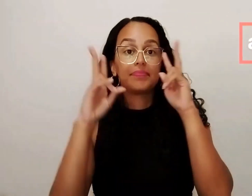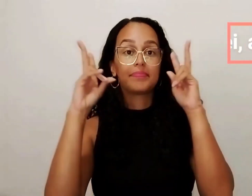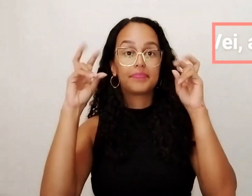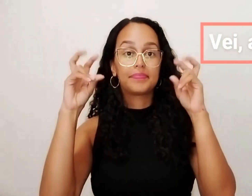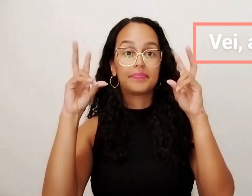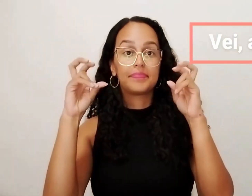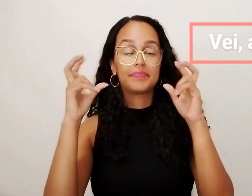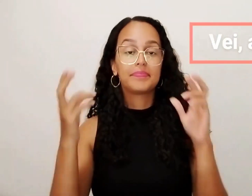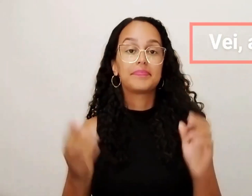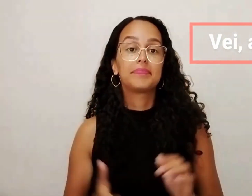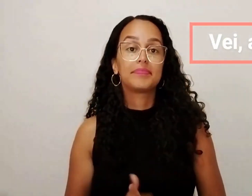No Rio de Janeiro,